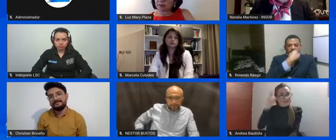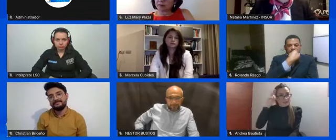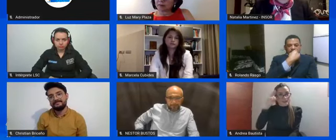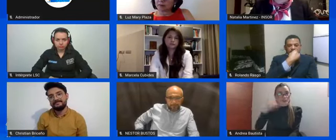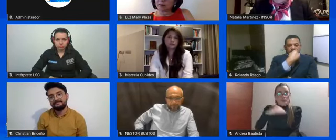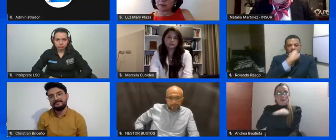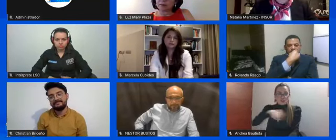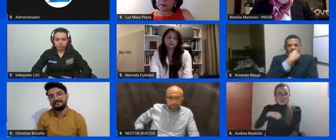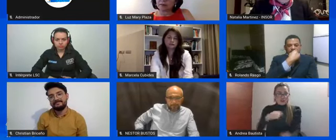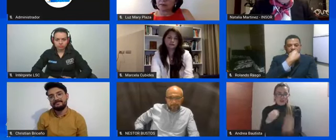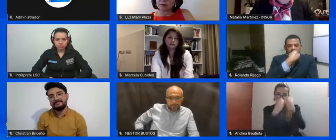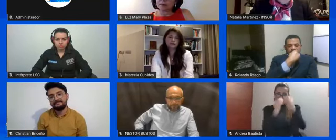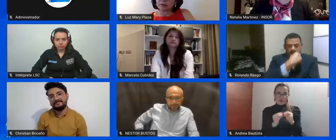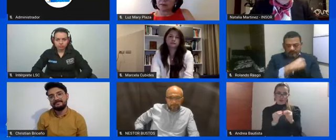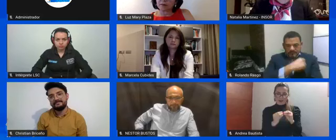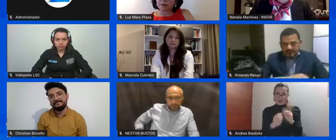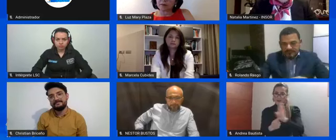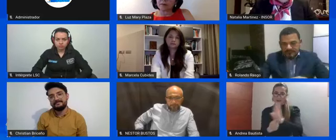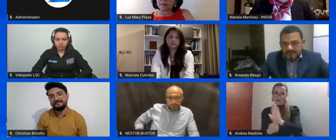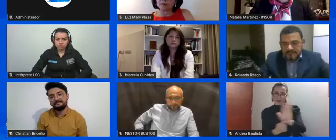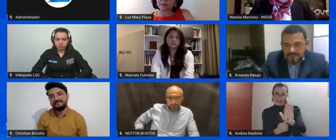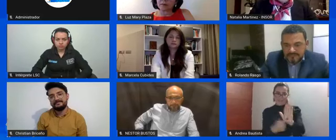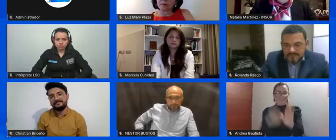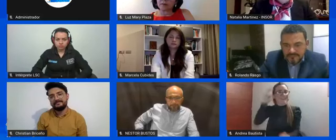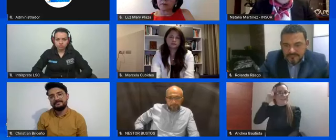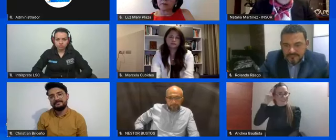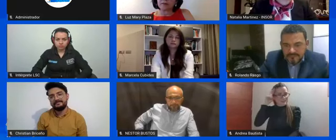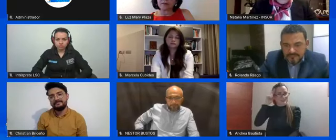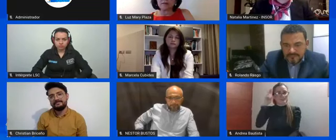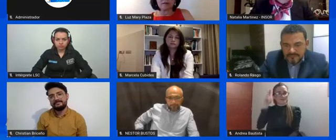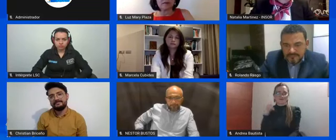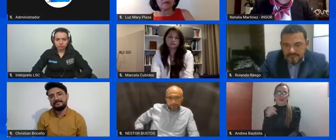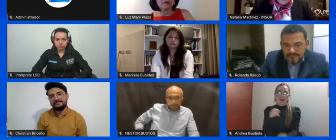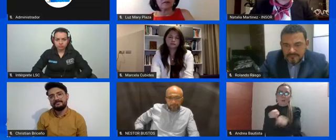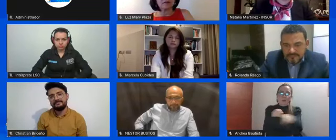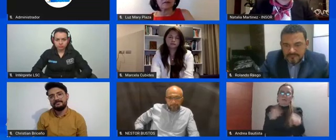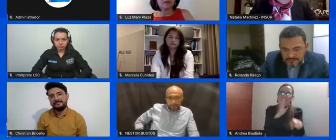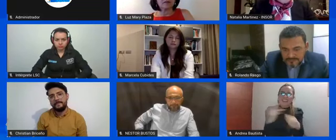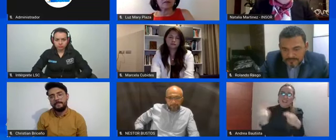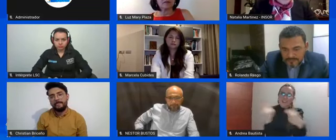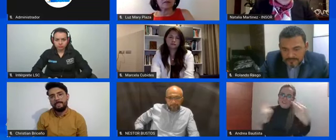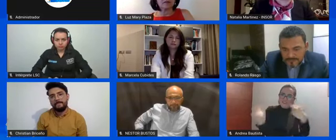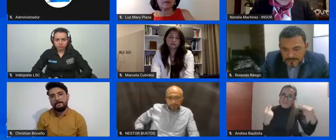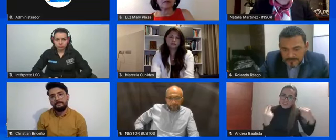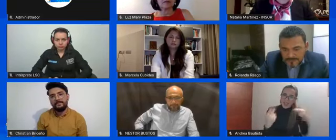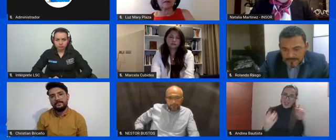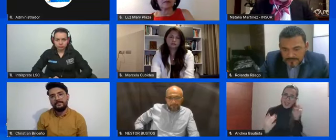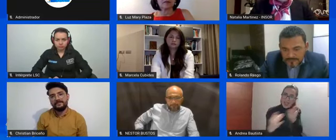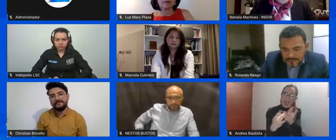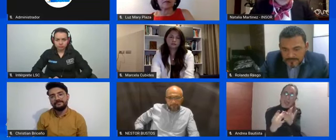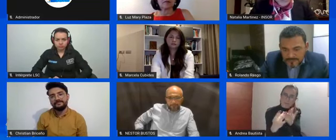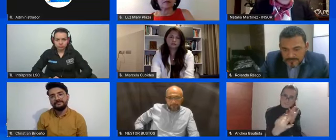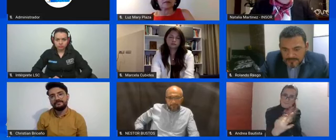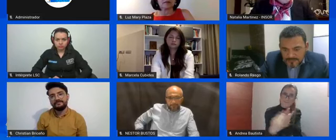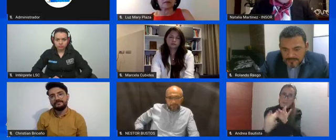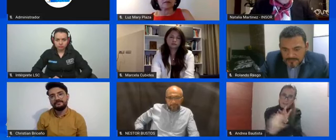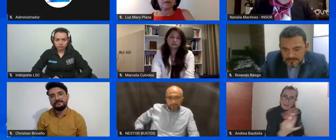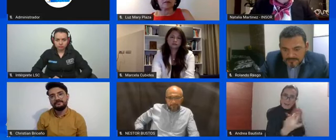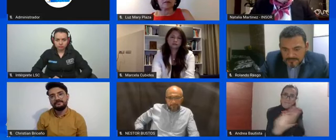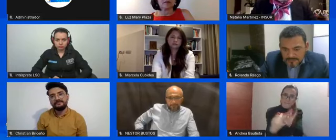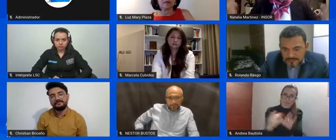llegamos a los jóvenes tiene que ser una apuesta que reconozca esos nuevos públicos que tenemos que empezar a captar, a esos nuevos